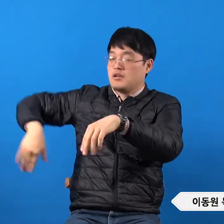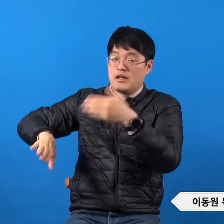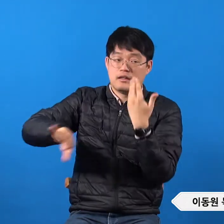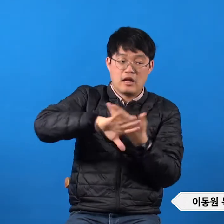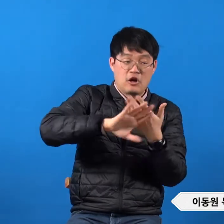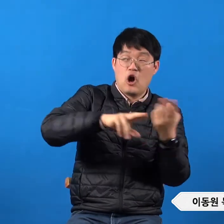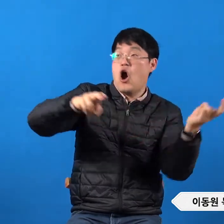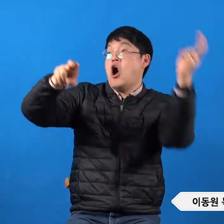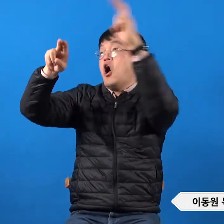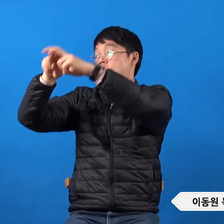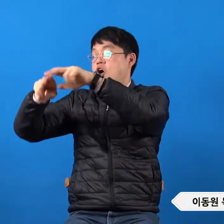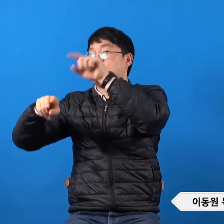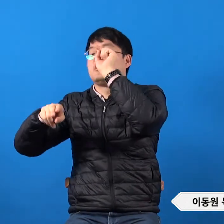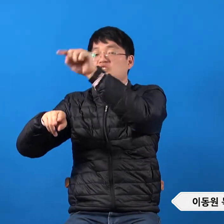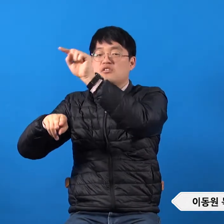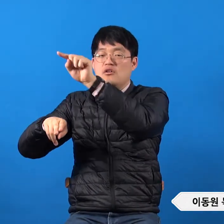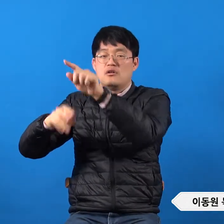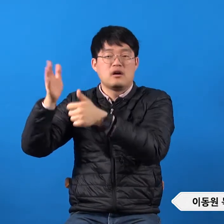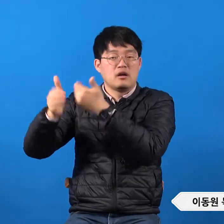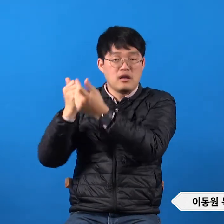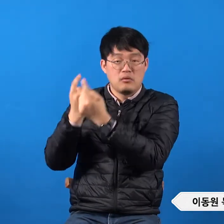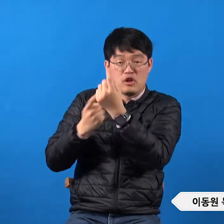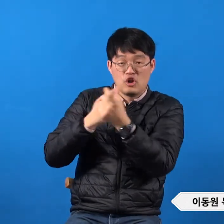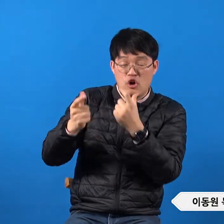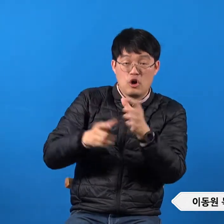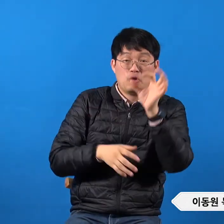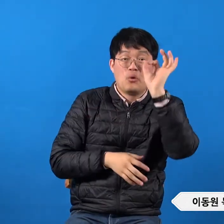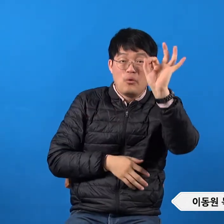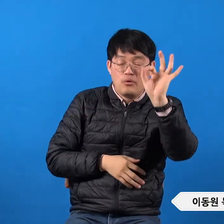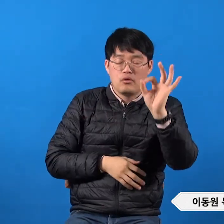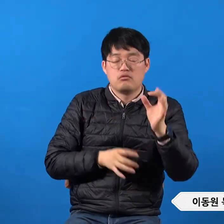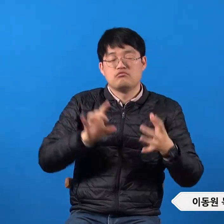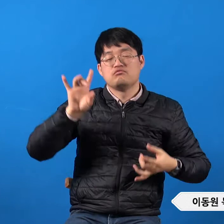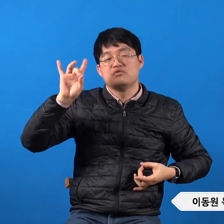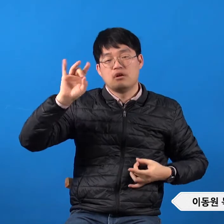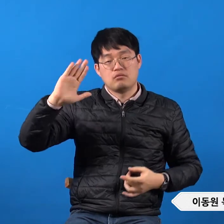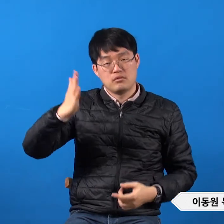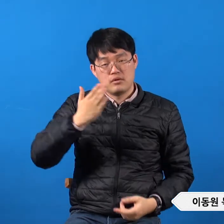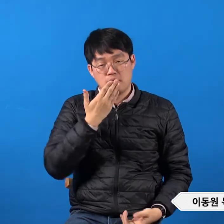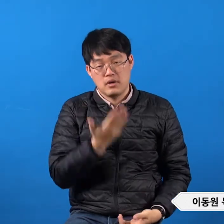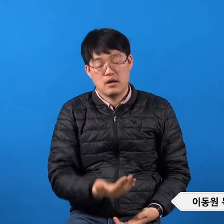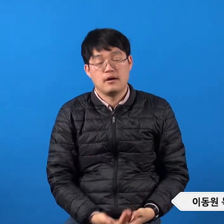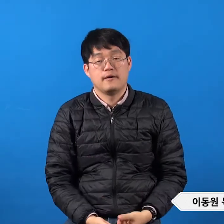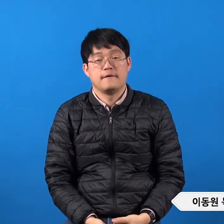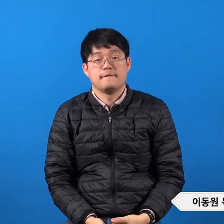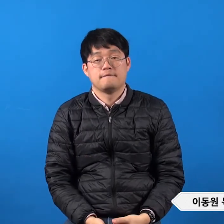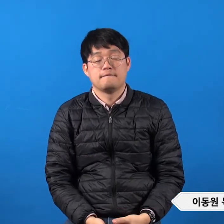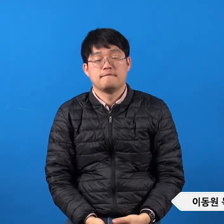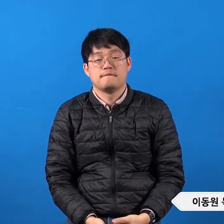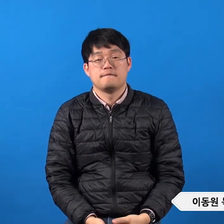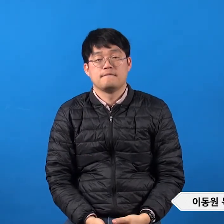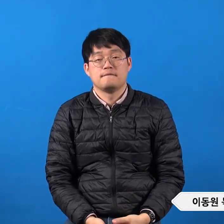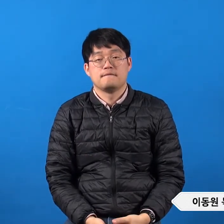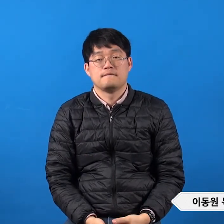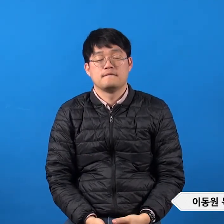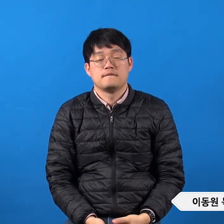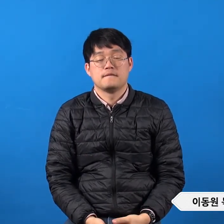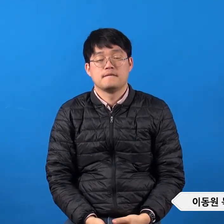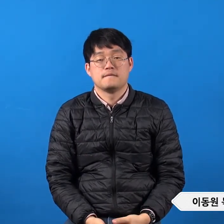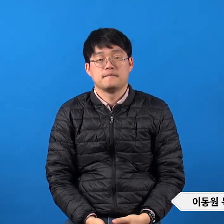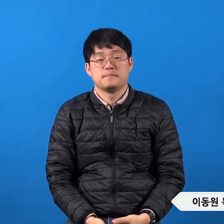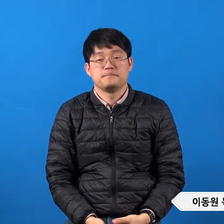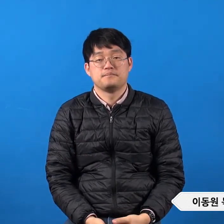것, 우리가 하나님보다 돈을 더 생각하면 돈이 우상이란 말이죠. 돈이 우상이에요. 네.